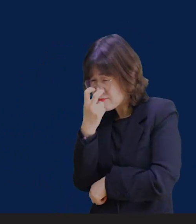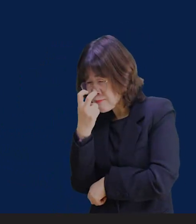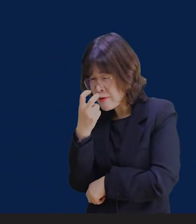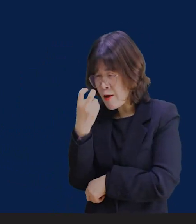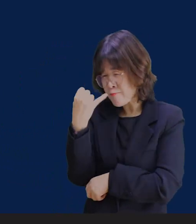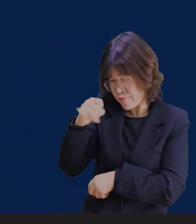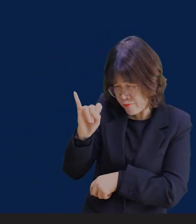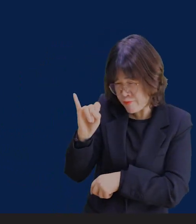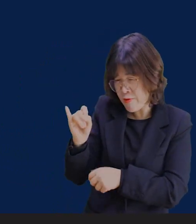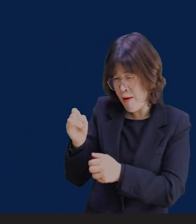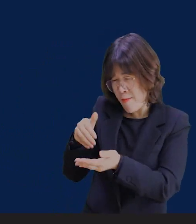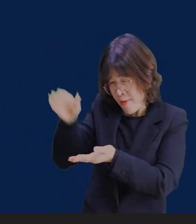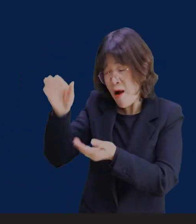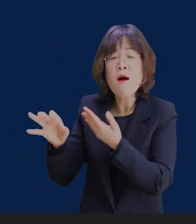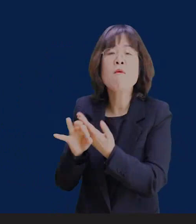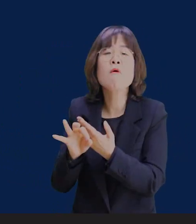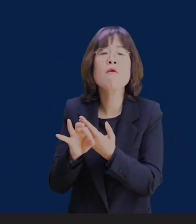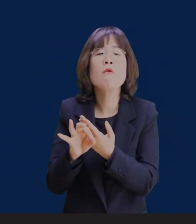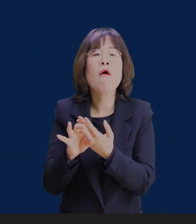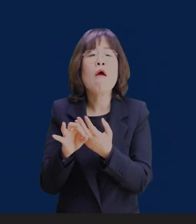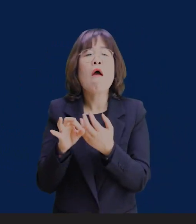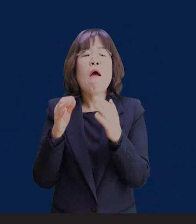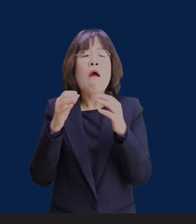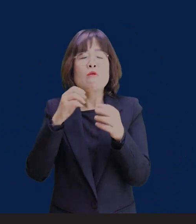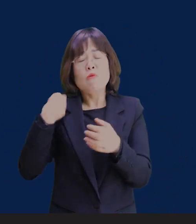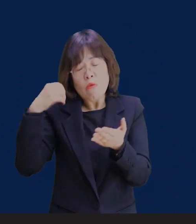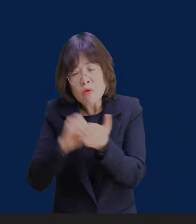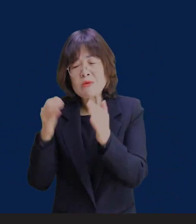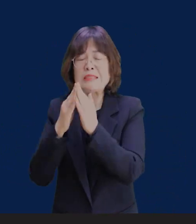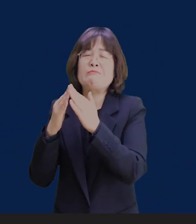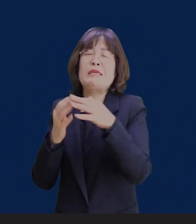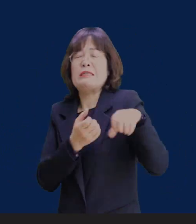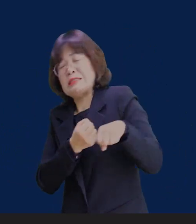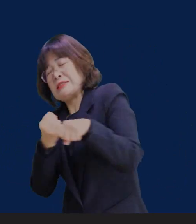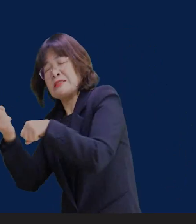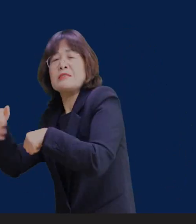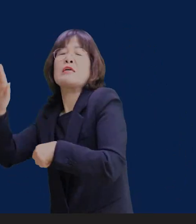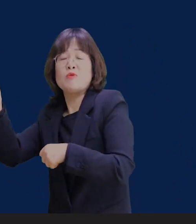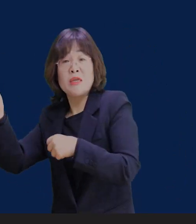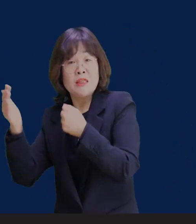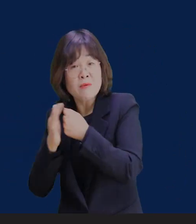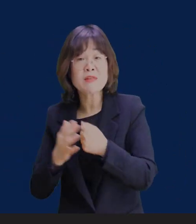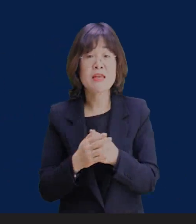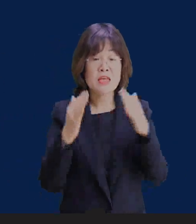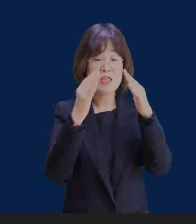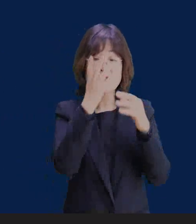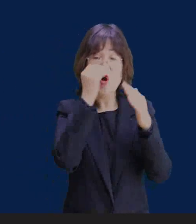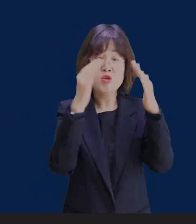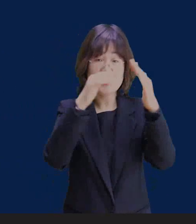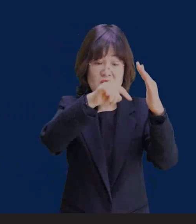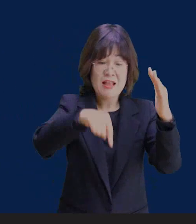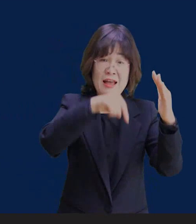했습니다. 그래서 이 성전에 관계된 자들이 편의를 제공한다는 미명하에 폭리를